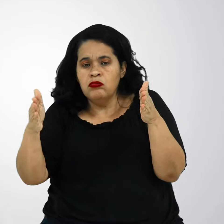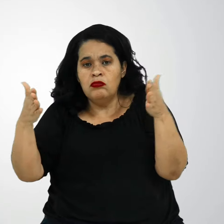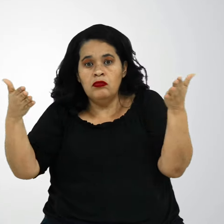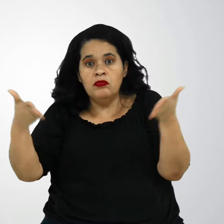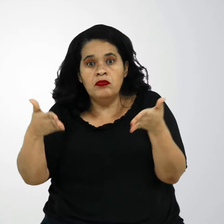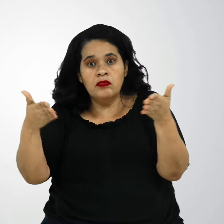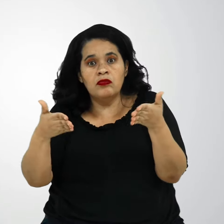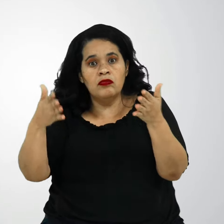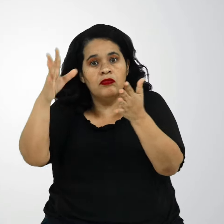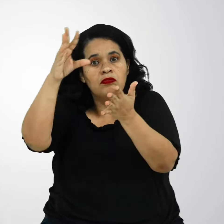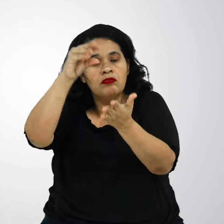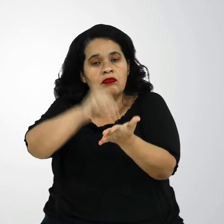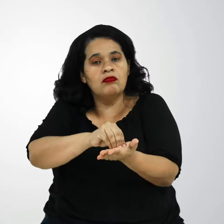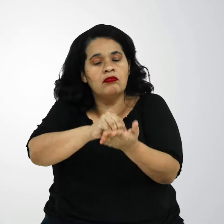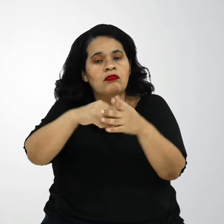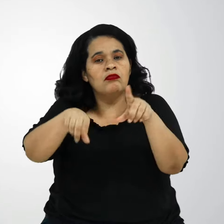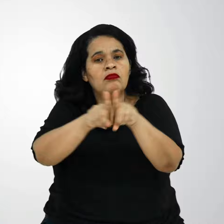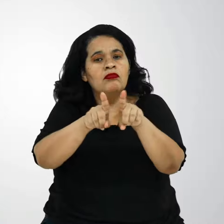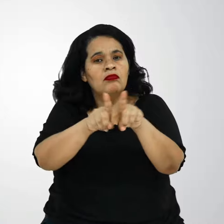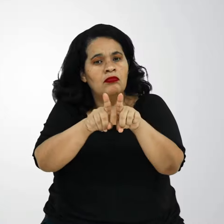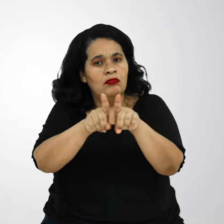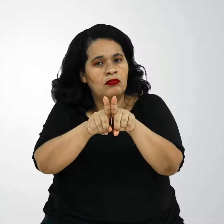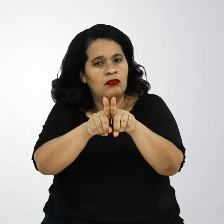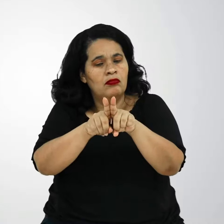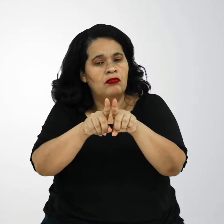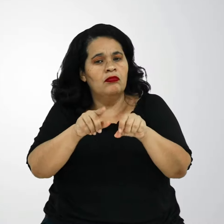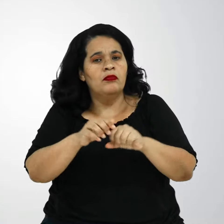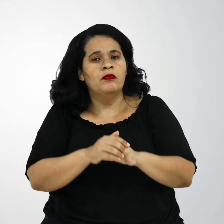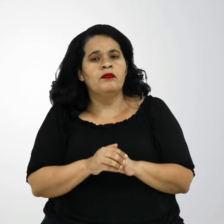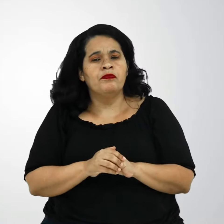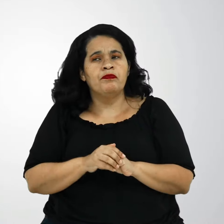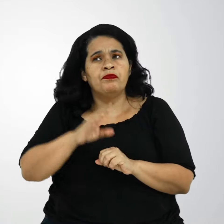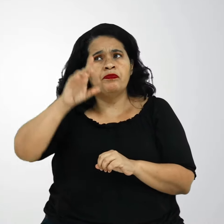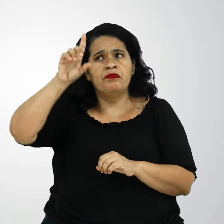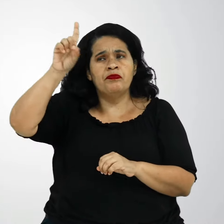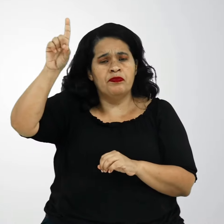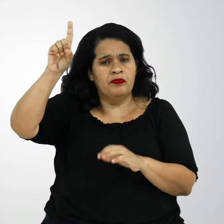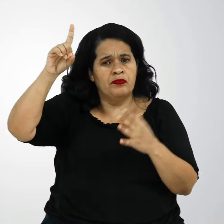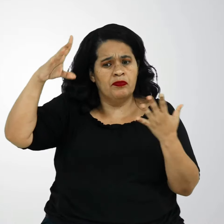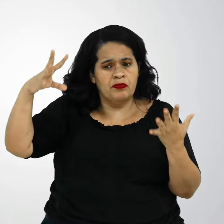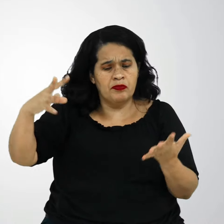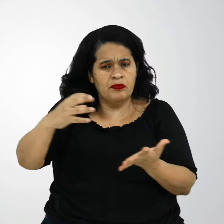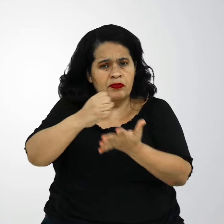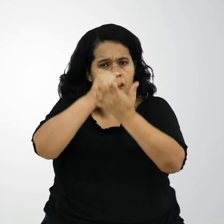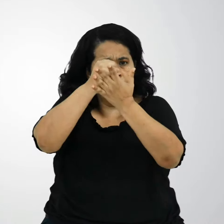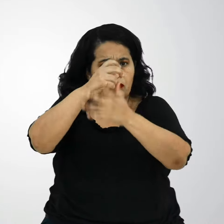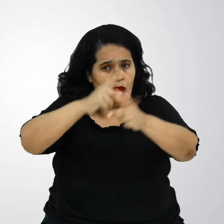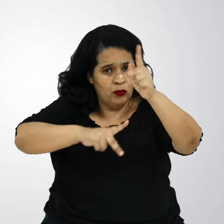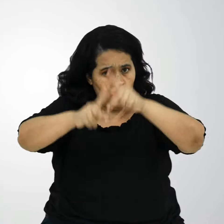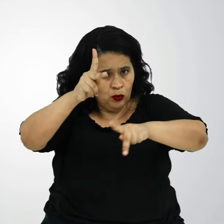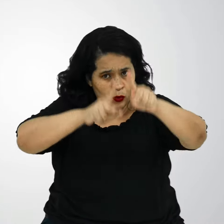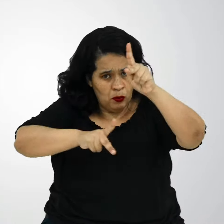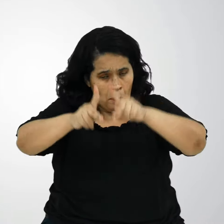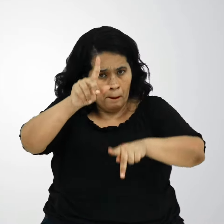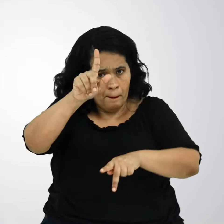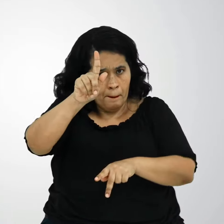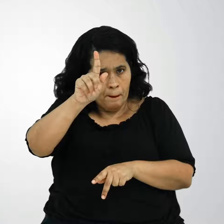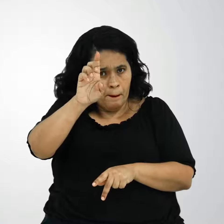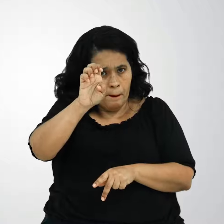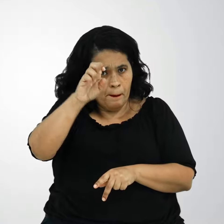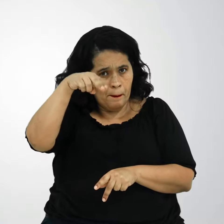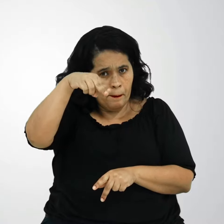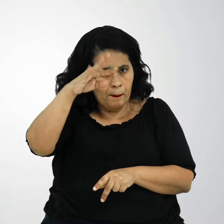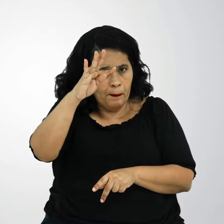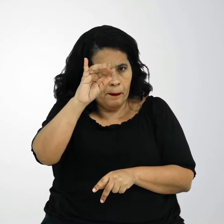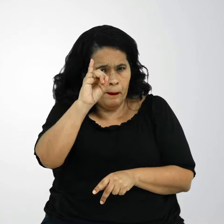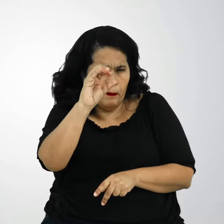é chamado, que seria o período da igreja. Depois que Deus salva os gentios, aí inicia-se a grande